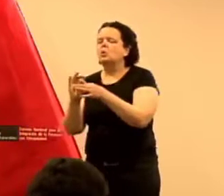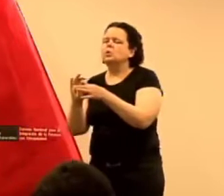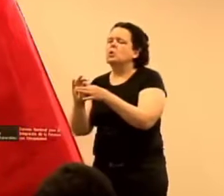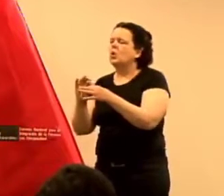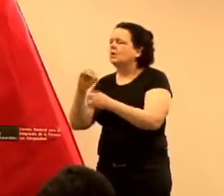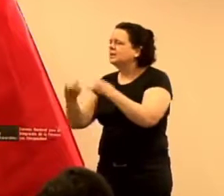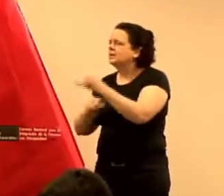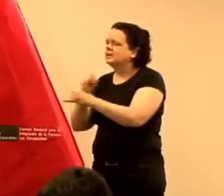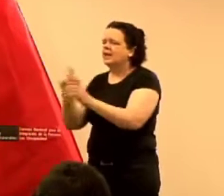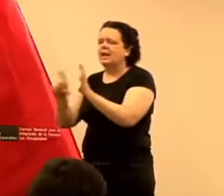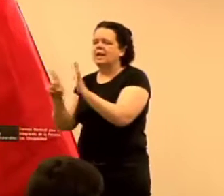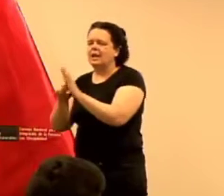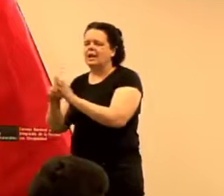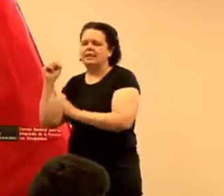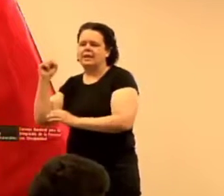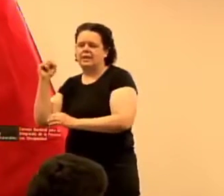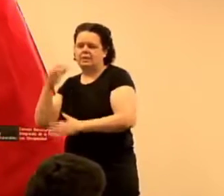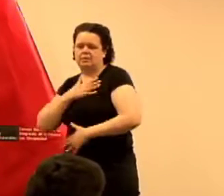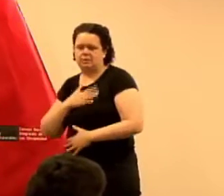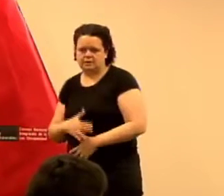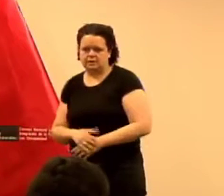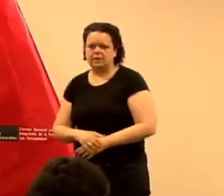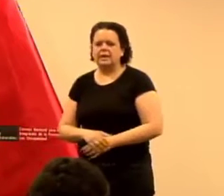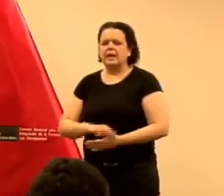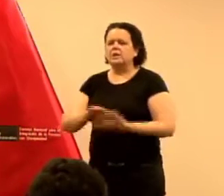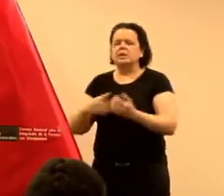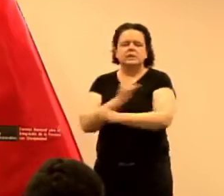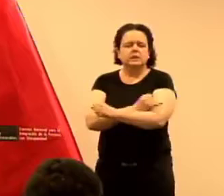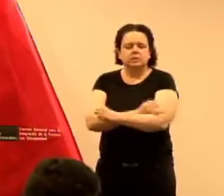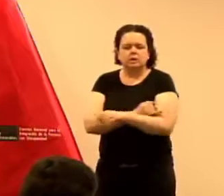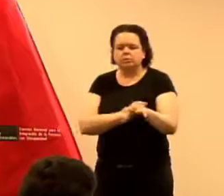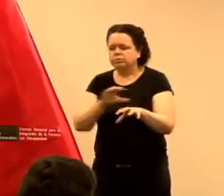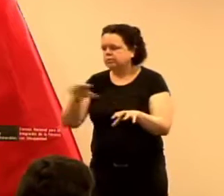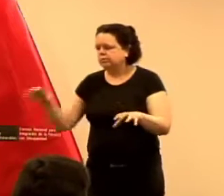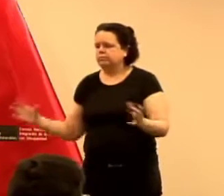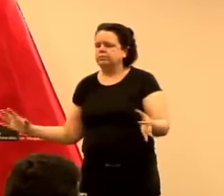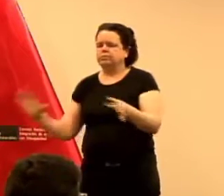humanos, planes y políticas sectoriales y multisectoriales que sean realmente inclusivos.